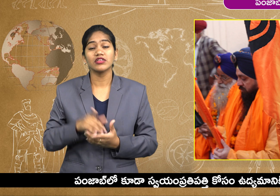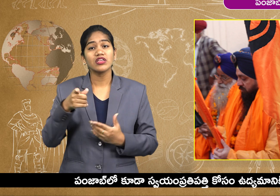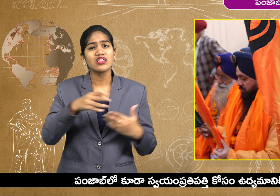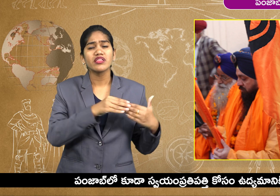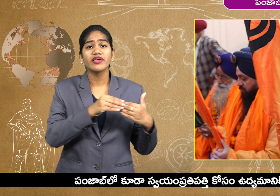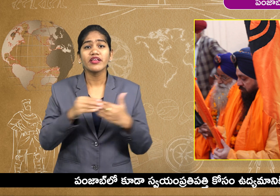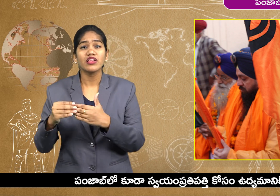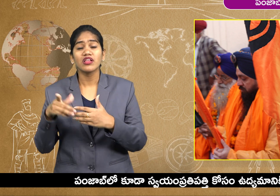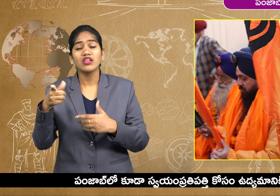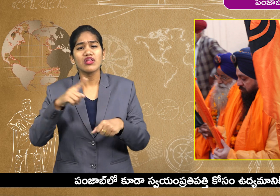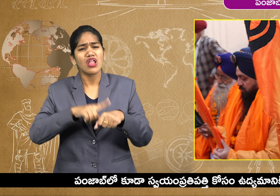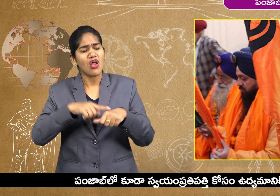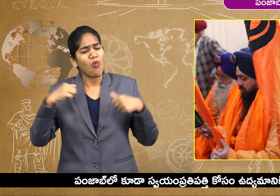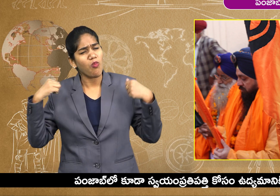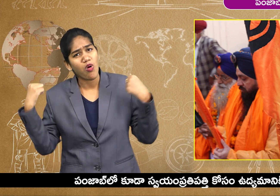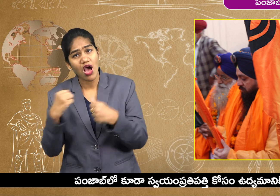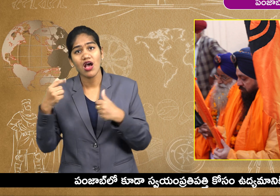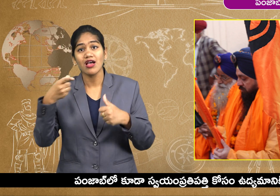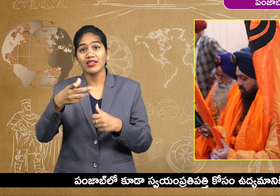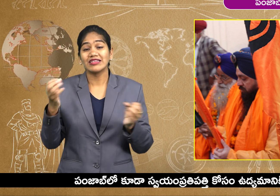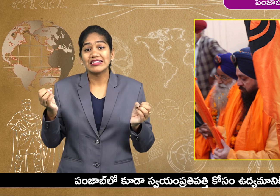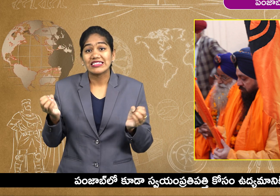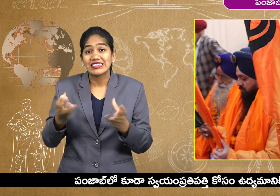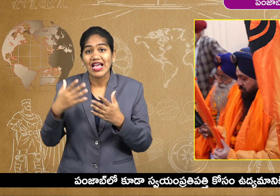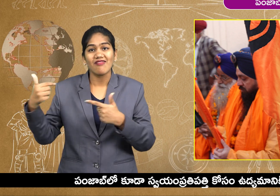పంజాబ్లో కూడా స్వయం ప్రతిపత్తి కోసం ఉద్యమానికి దారితీశాయి.